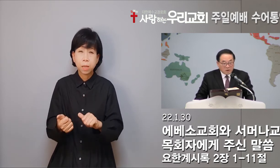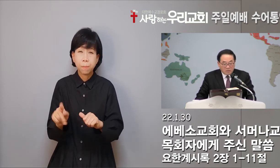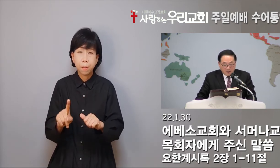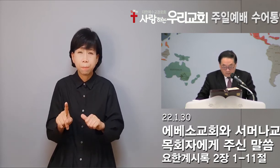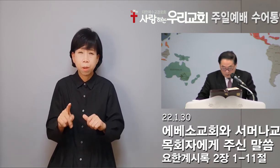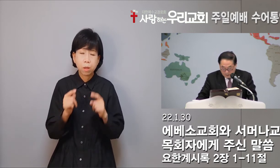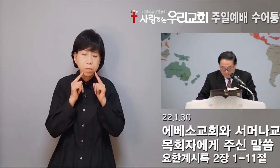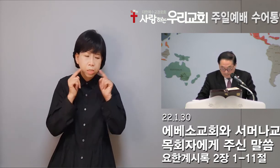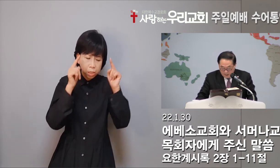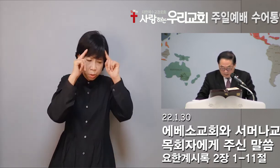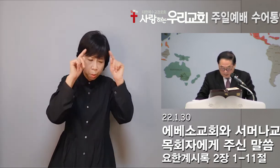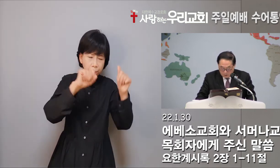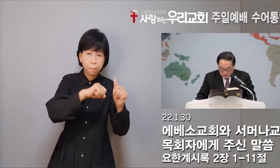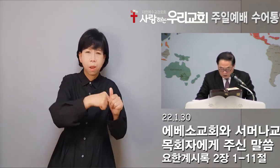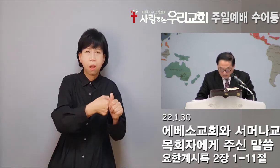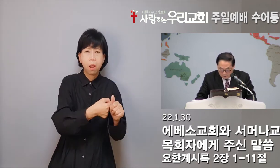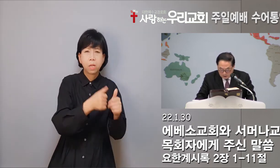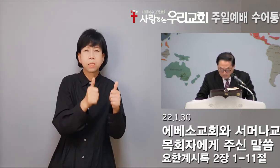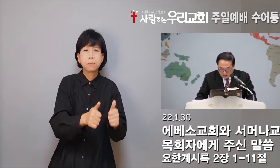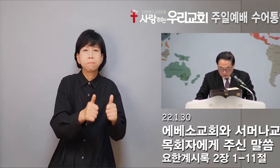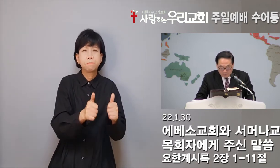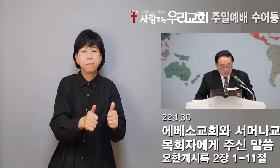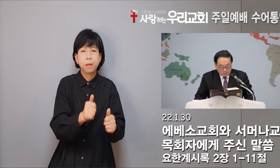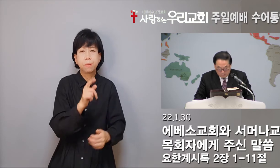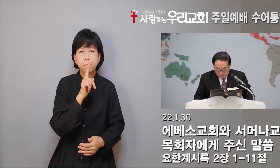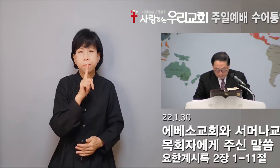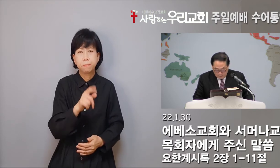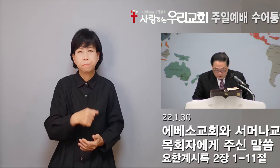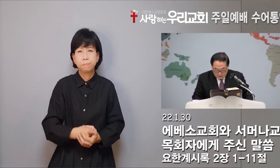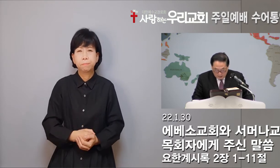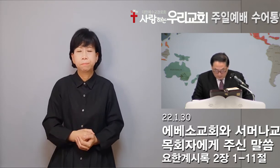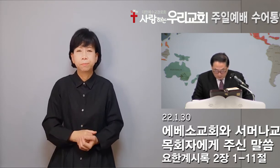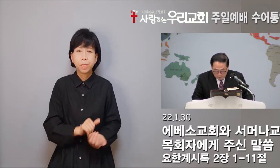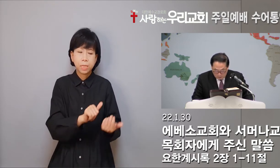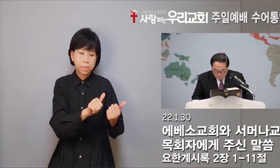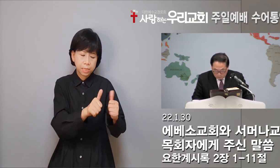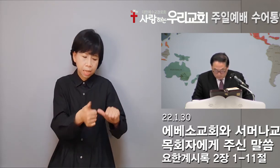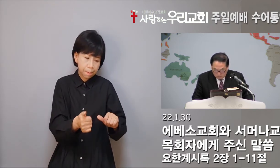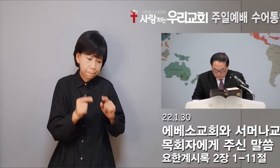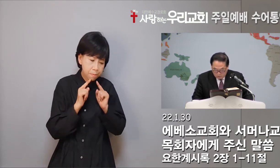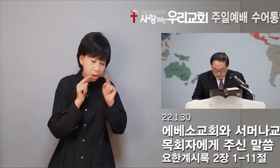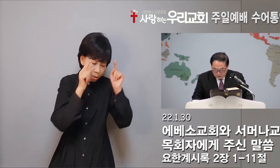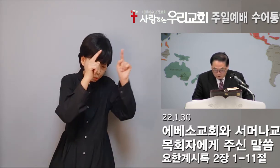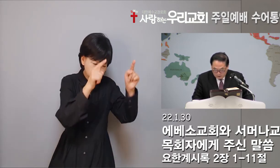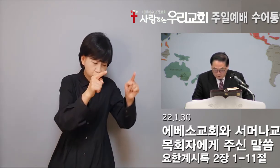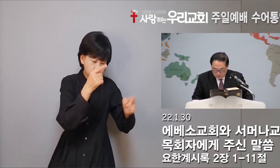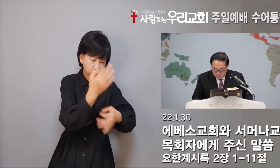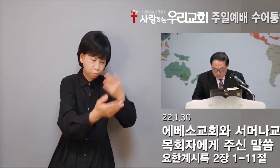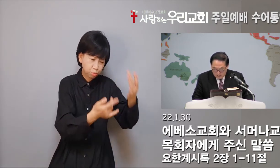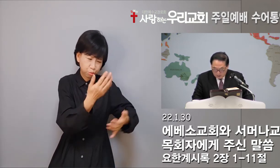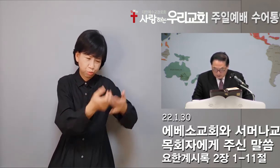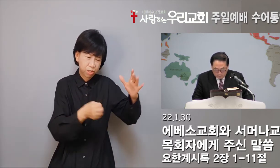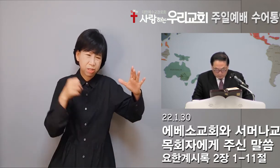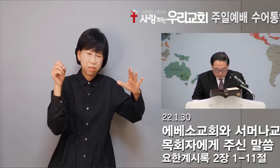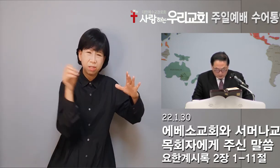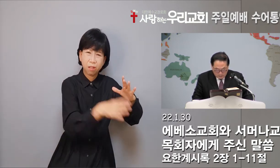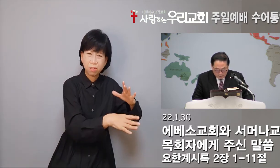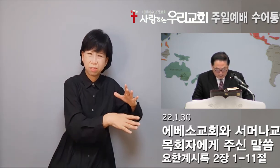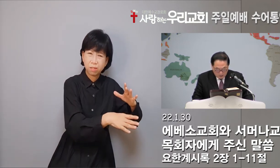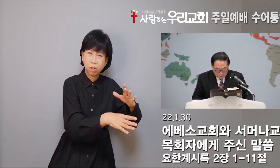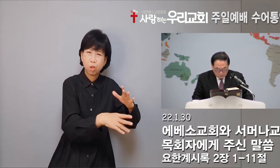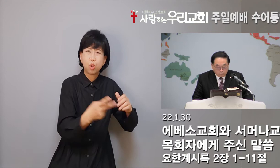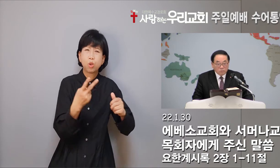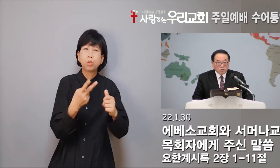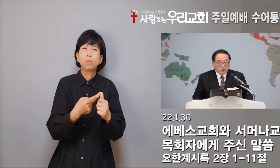지옥 형벌을 말합니다. 계시록 20장 14절 말씀을 보면 사망과 음부도 불못에 던져지니 이것은 둘째